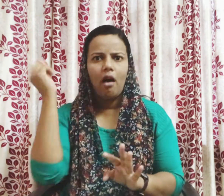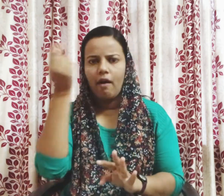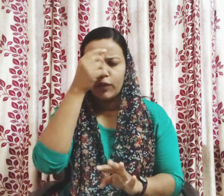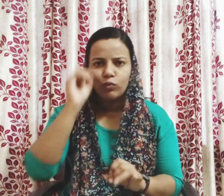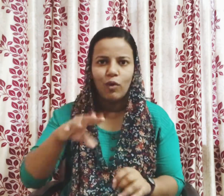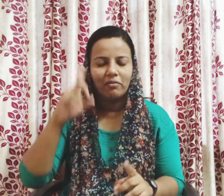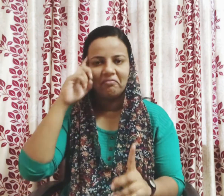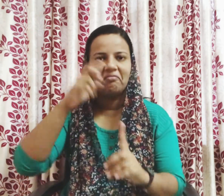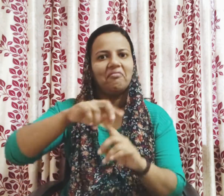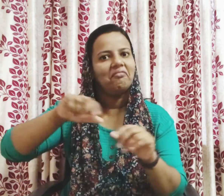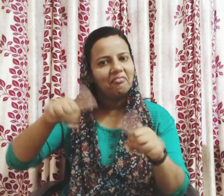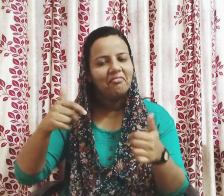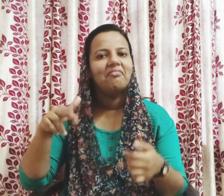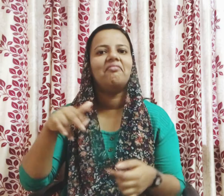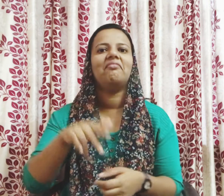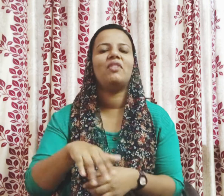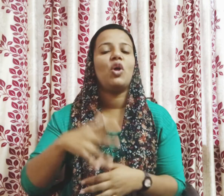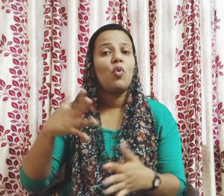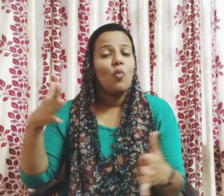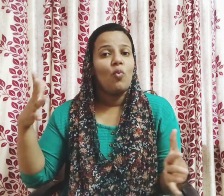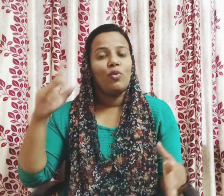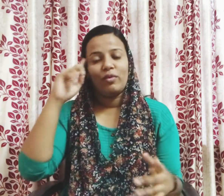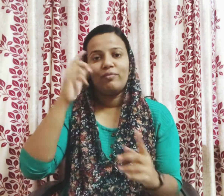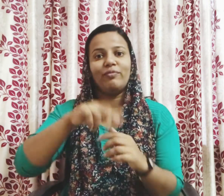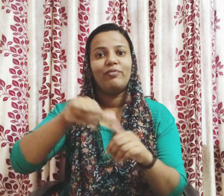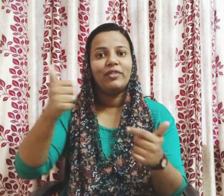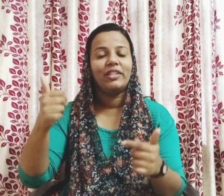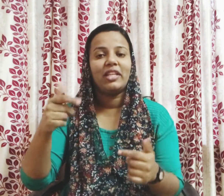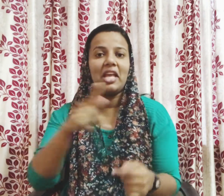ജീവിച്ചത്. ആമേൻ. ചരിത്രം പറയുന്ന ഏറ്റവും വിജയകരമായ രാജാവ്,